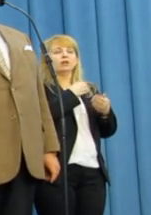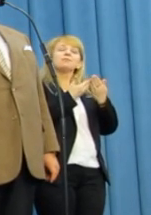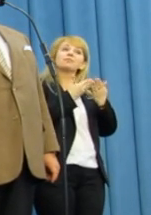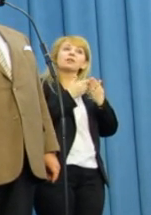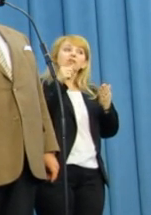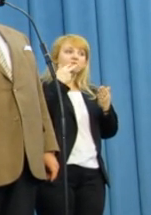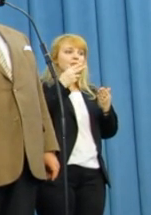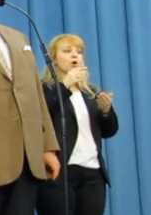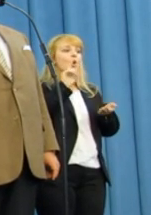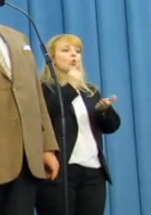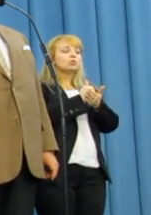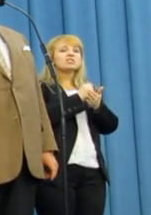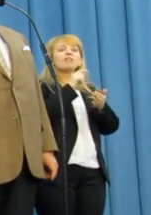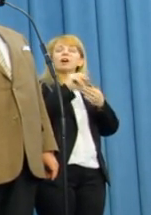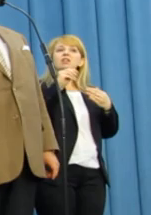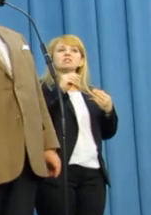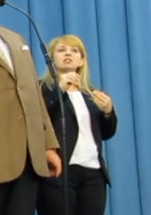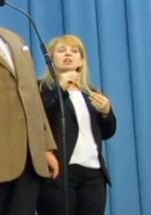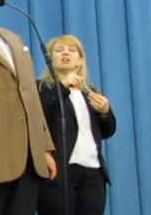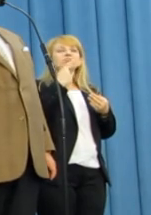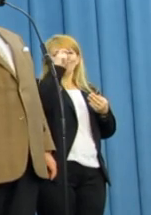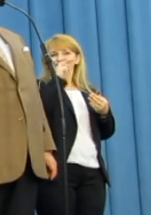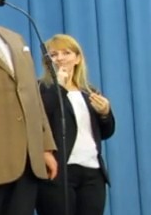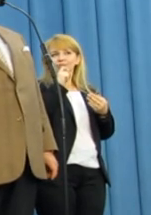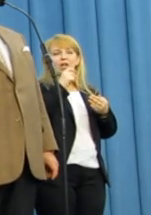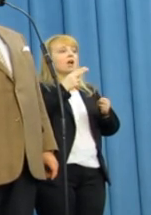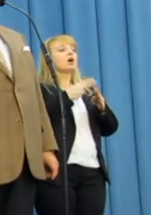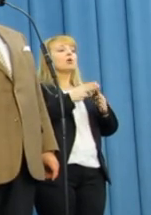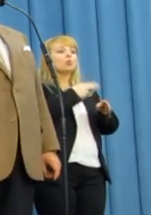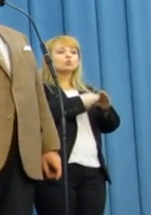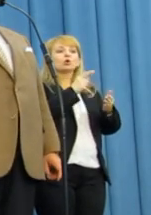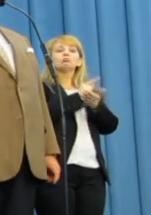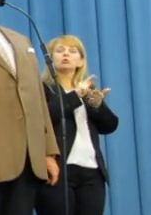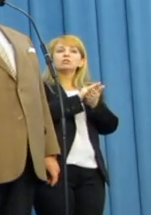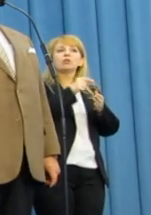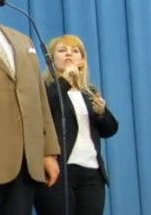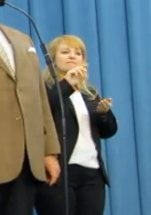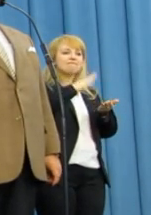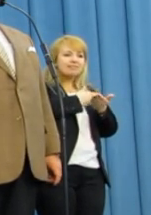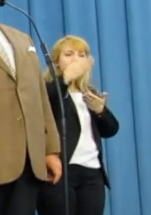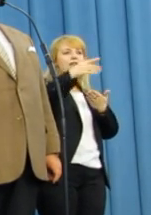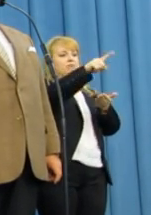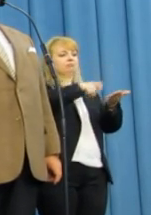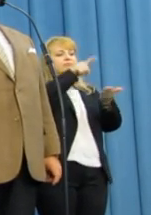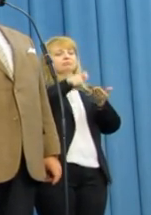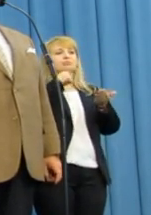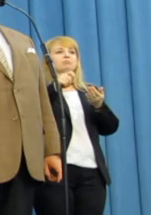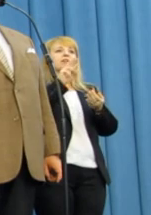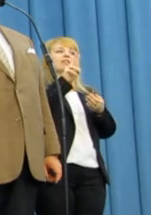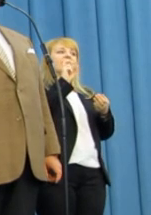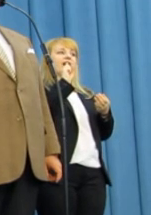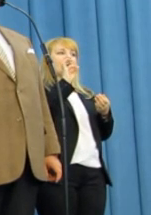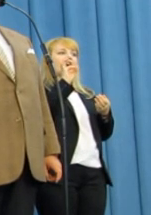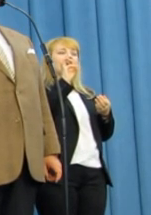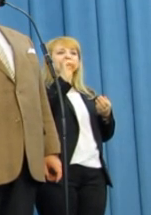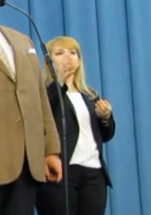ja to postuluję. Fiskus ściąga ten VAT. To jest postulat do ministra finansów, to można